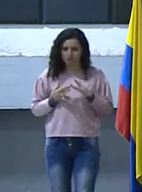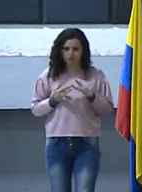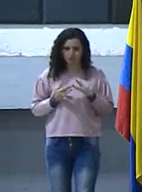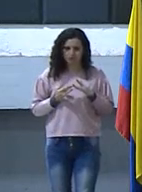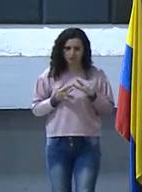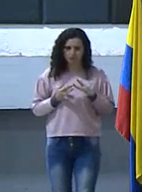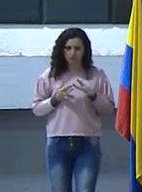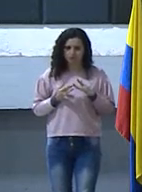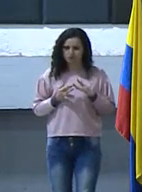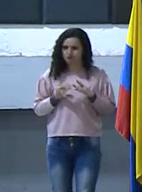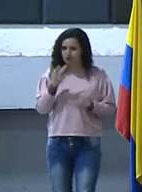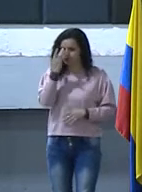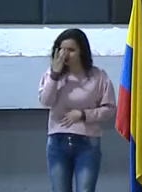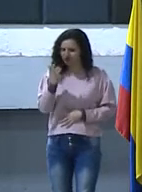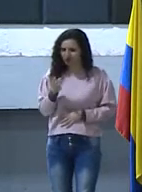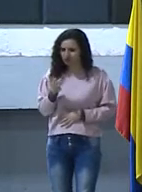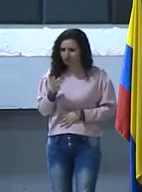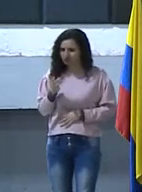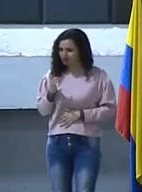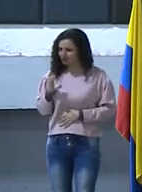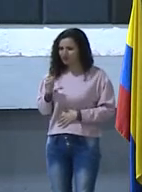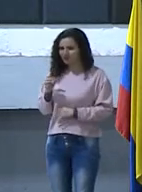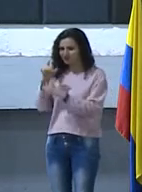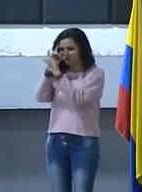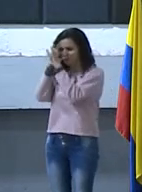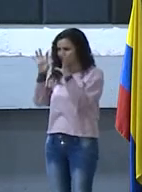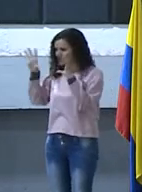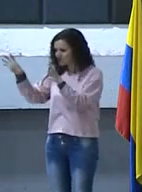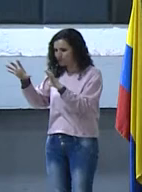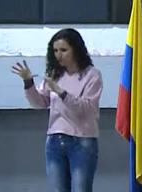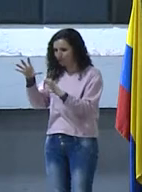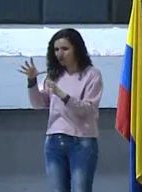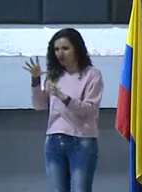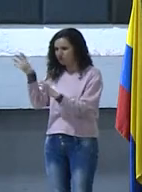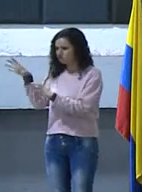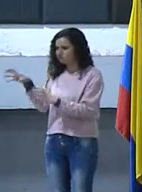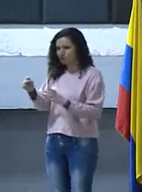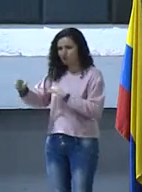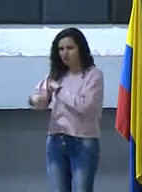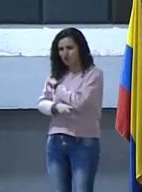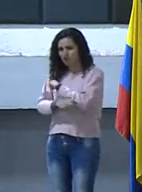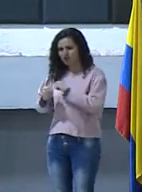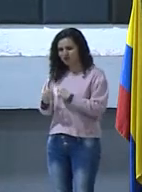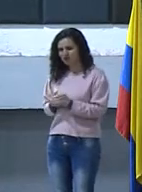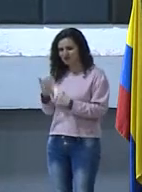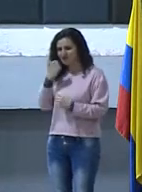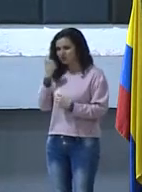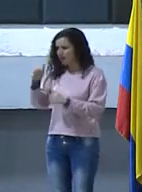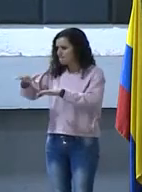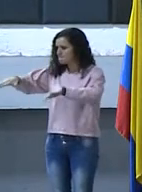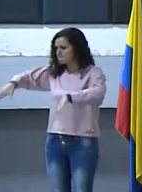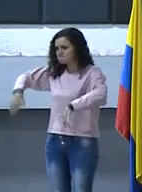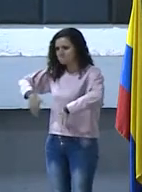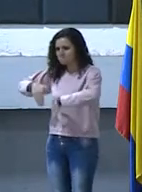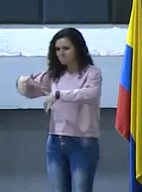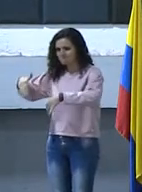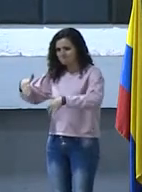nos arrebataron sus sueños y nos vistieron con el paisaje de su ausencia